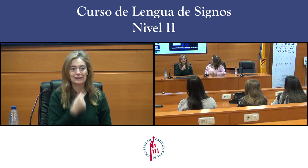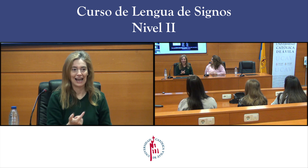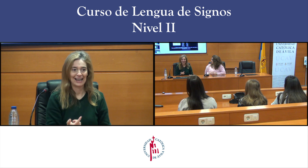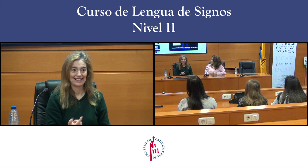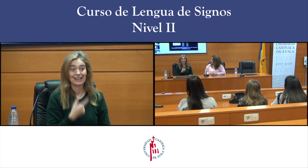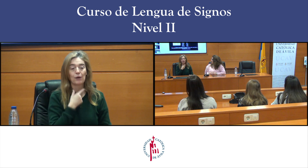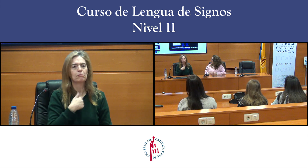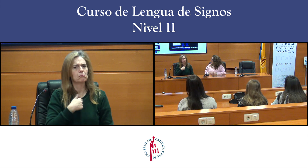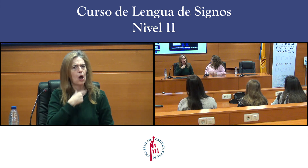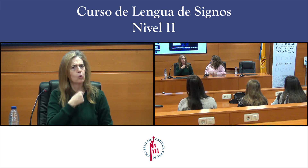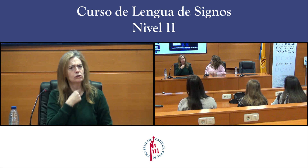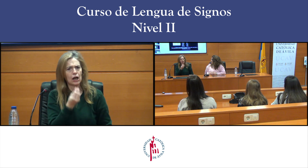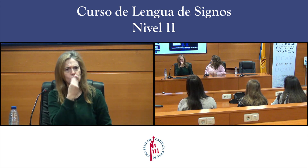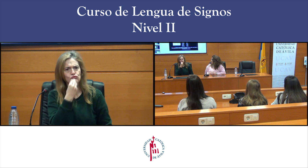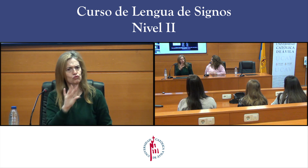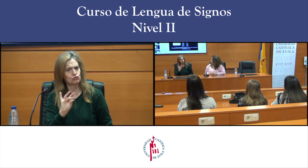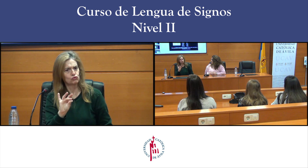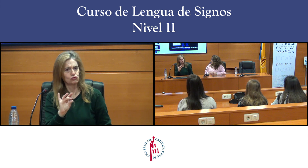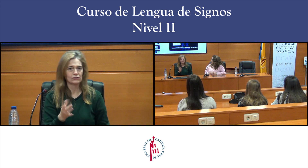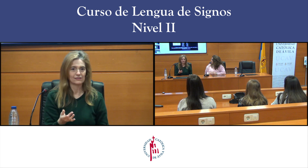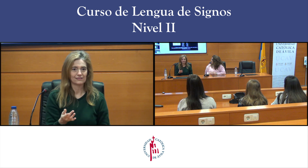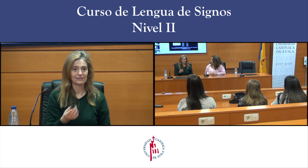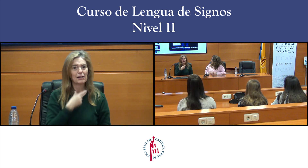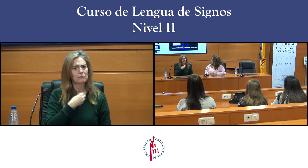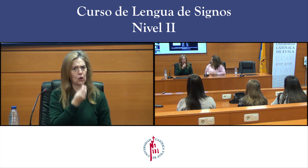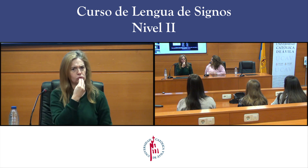la expresión de la cara para distinguir sí me gusta sí